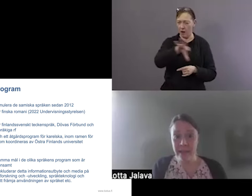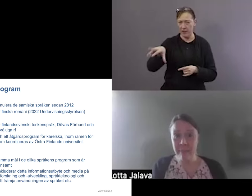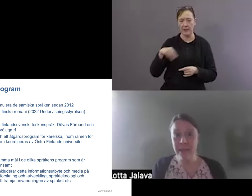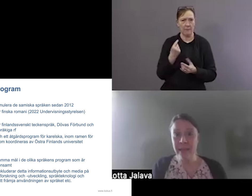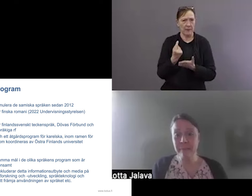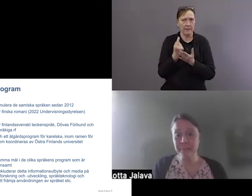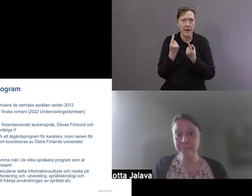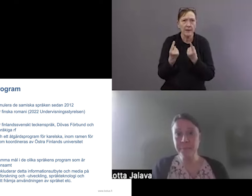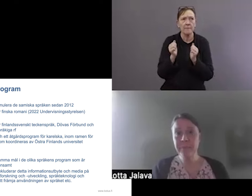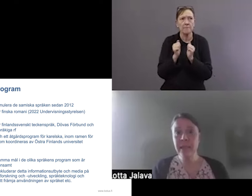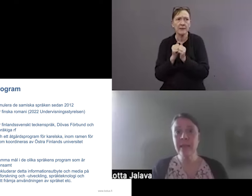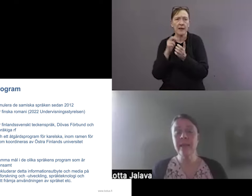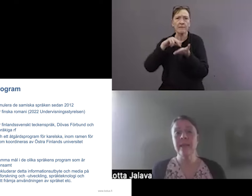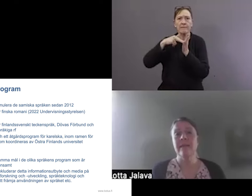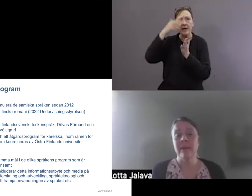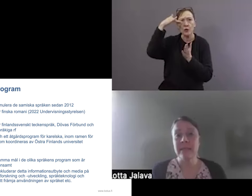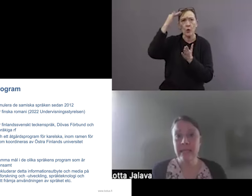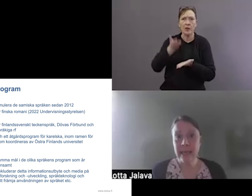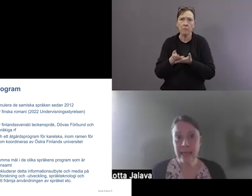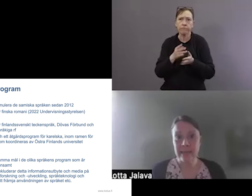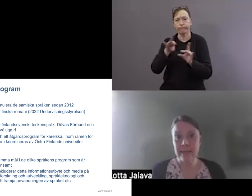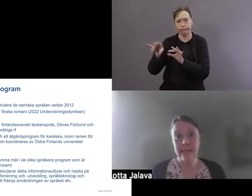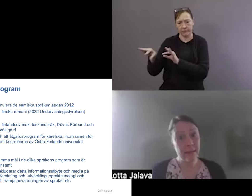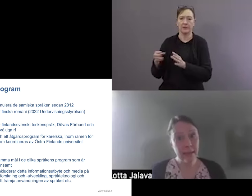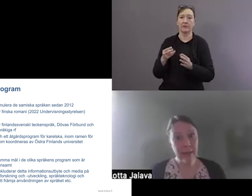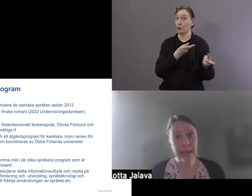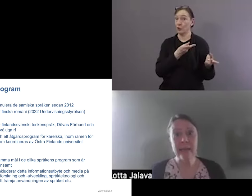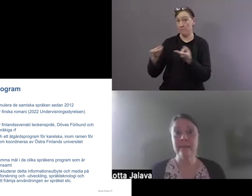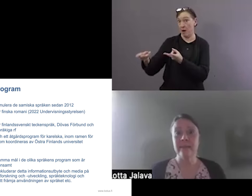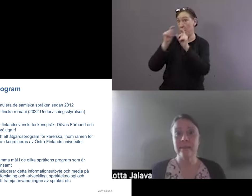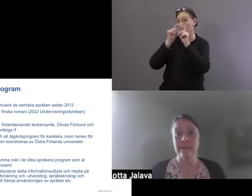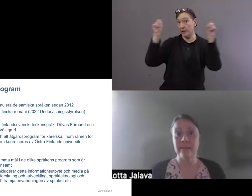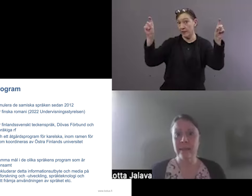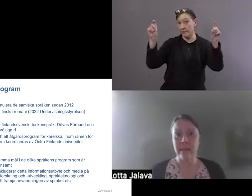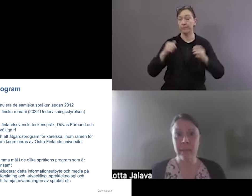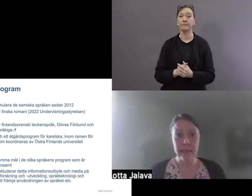eri aihepiirejä. Varmasti tänä keväänä